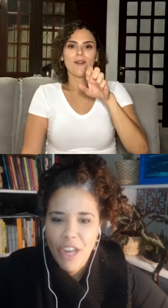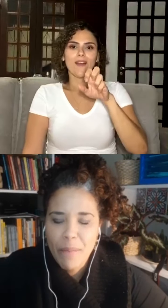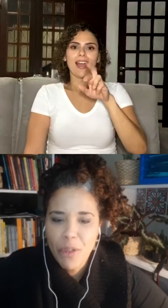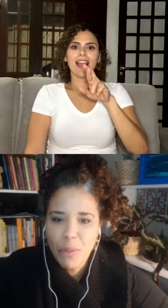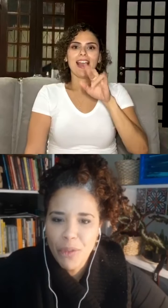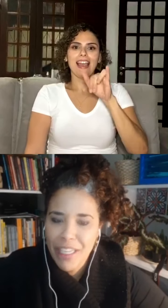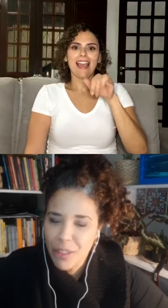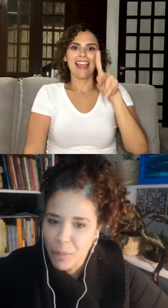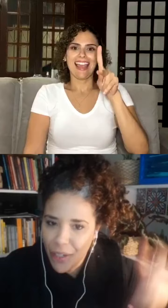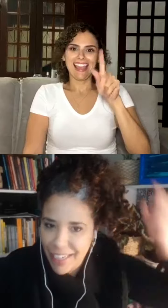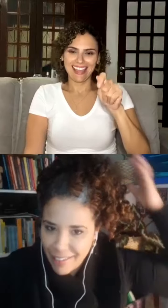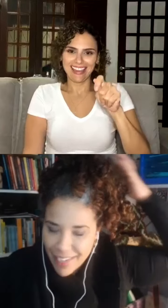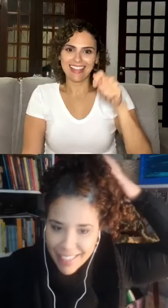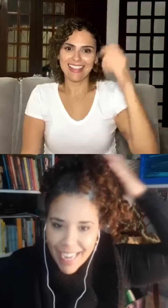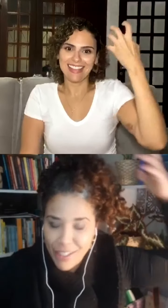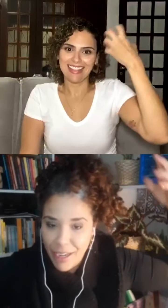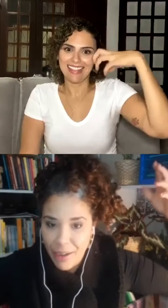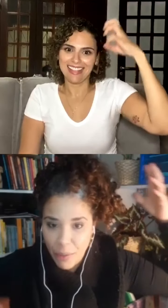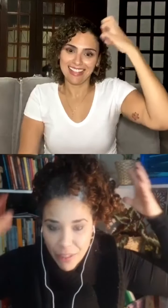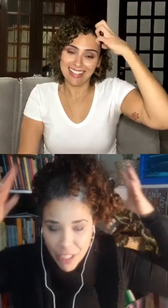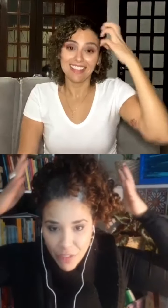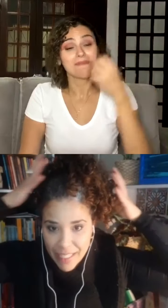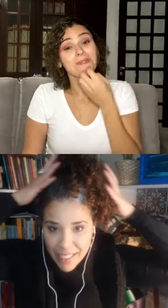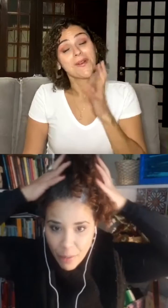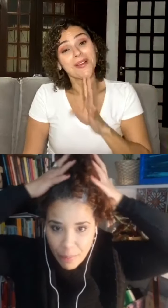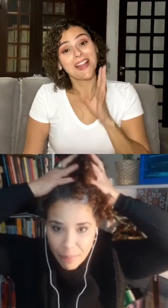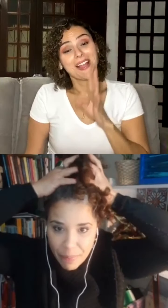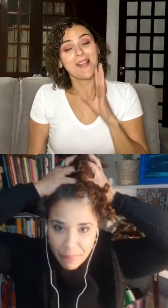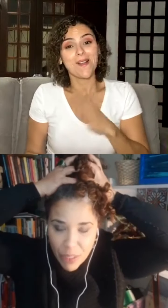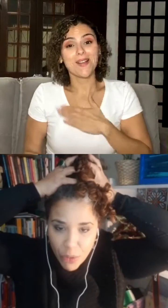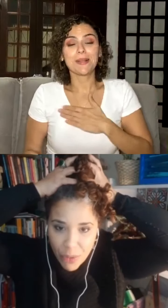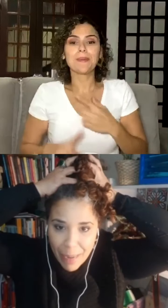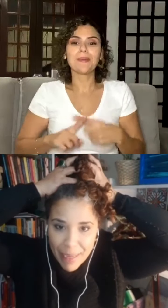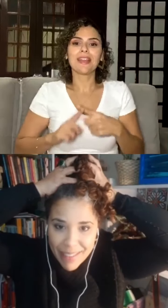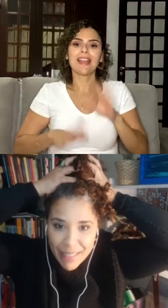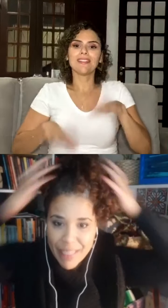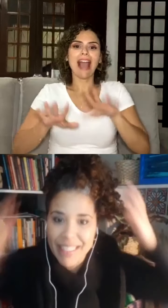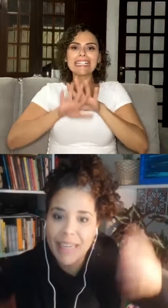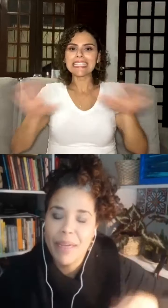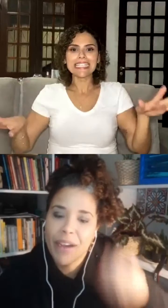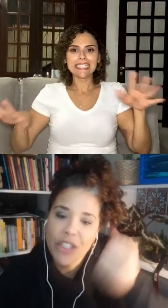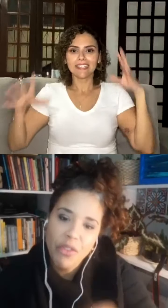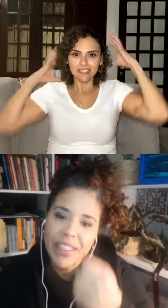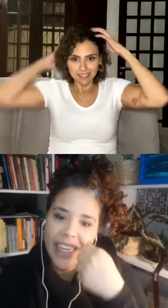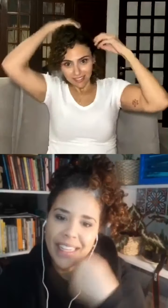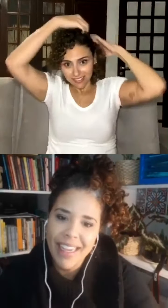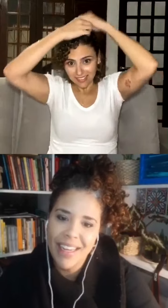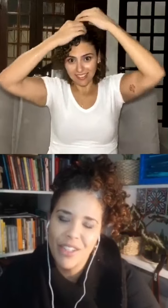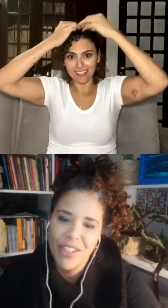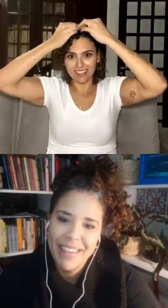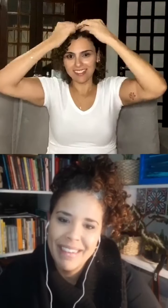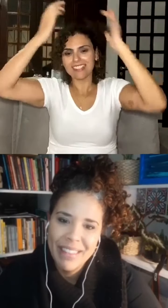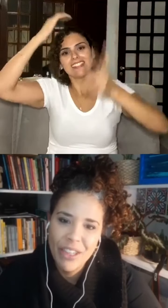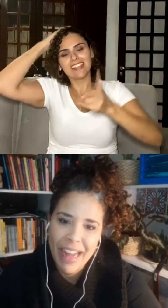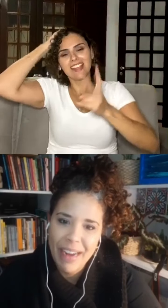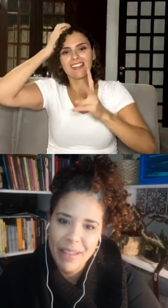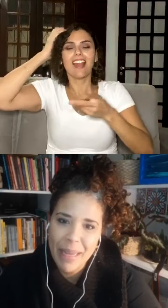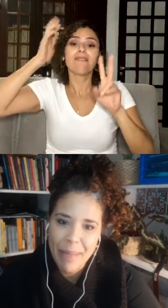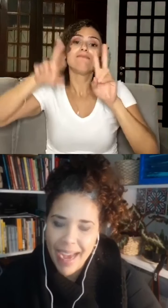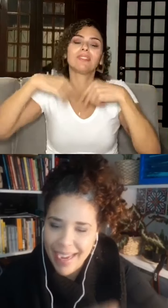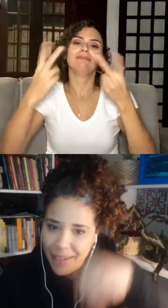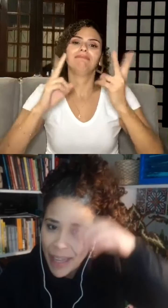Achei muito bonito, porque, na verdade, muitas vezes eu penduro o cabelo assim para cima e acho que foi daí que eles tiraram